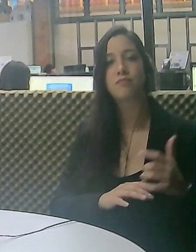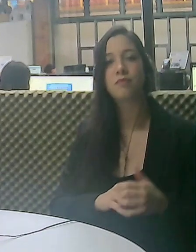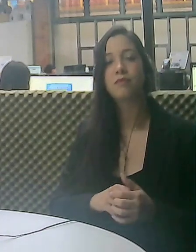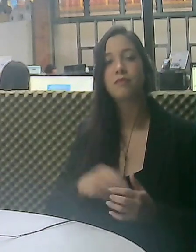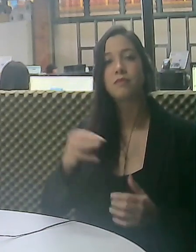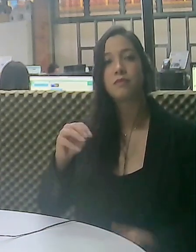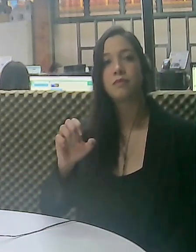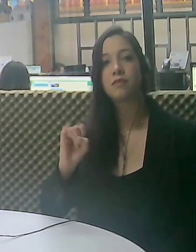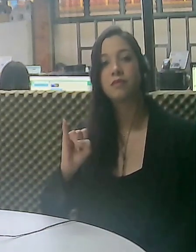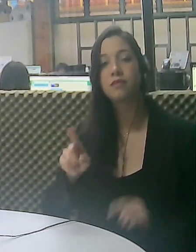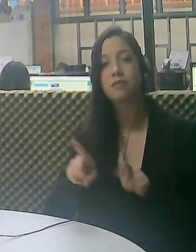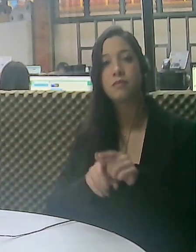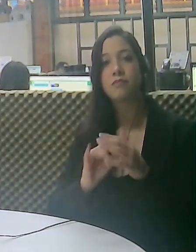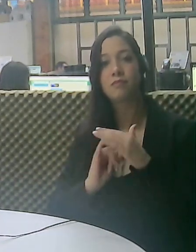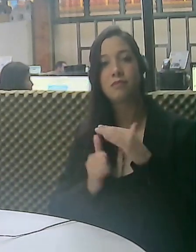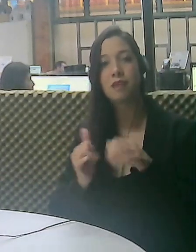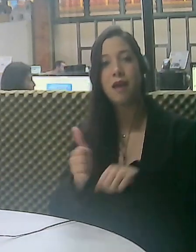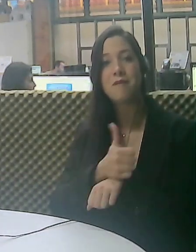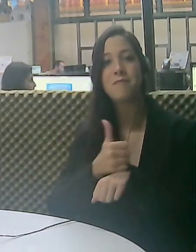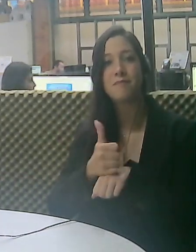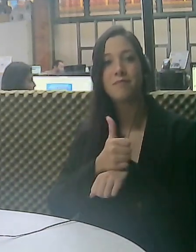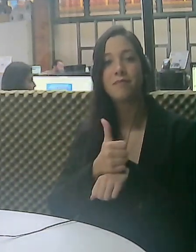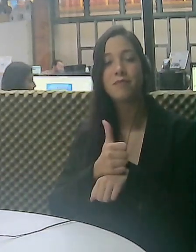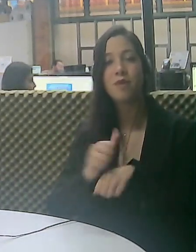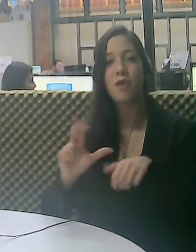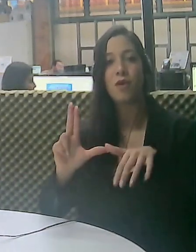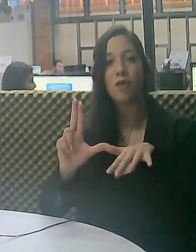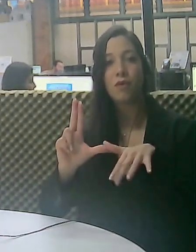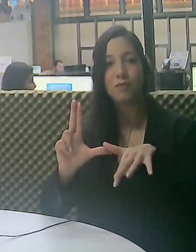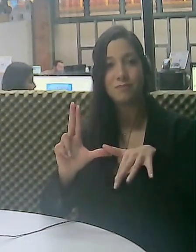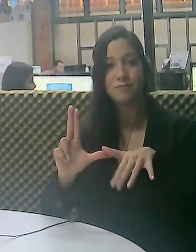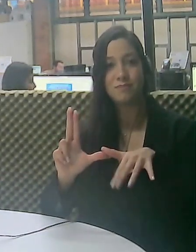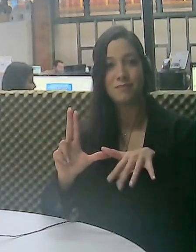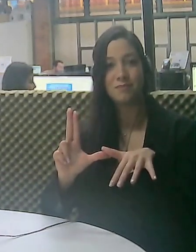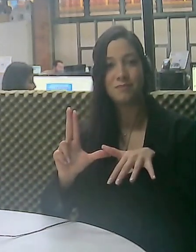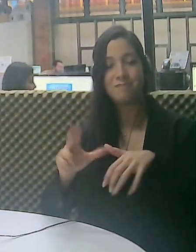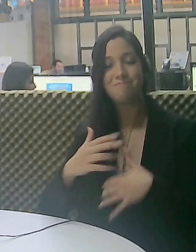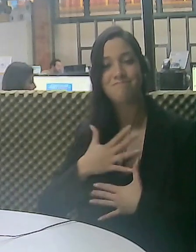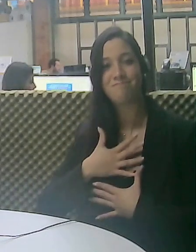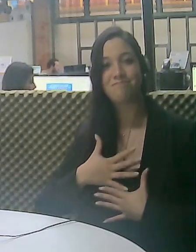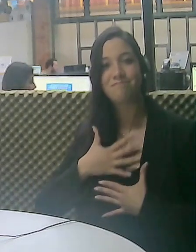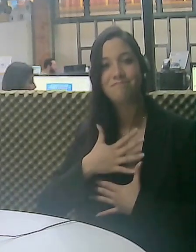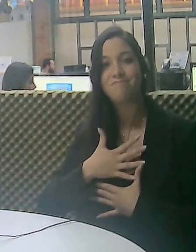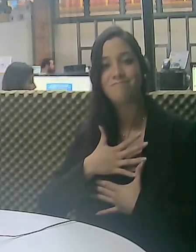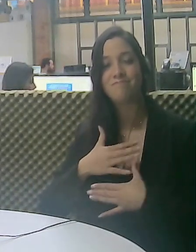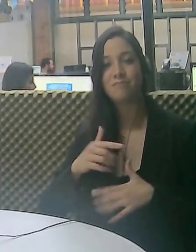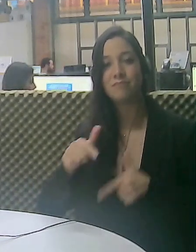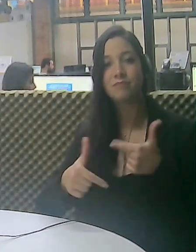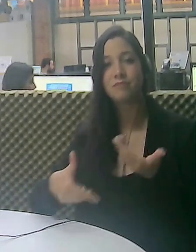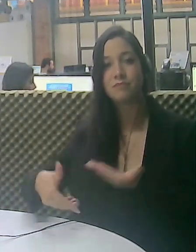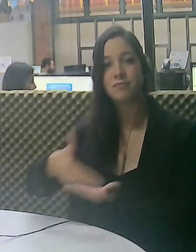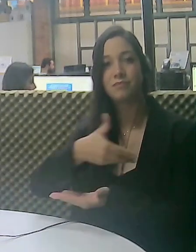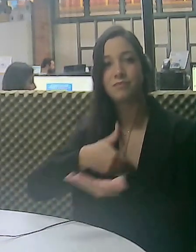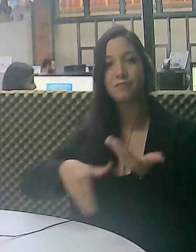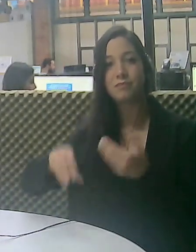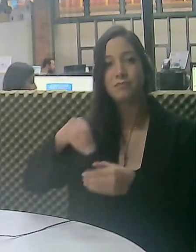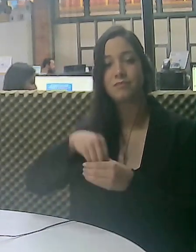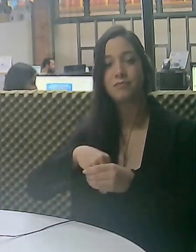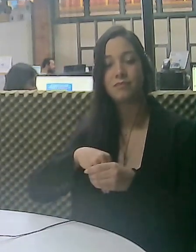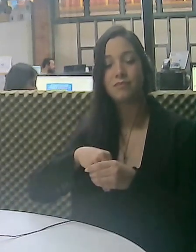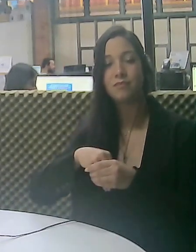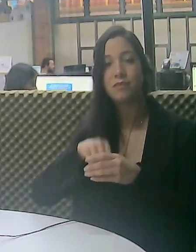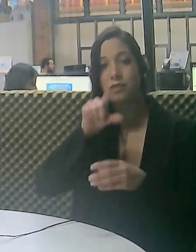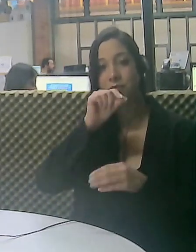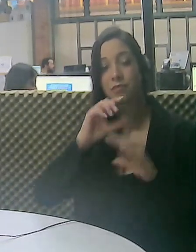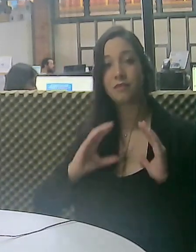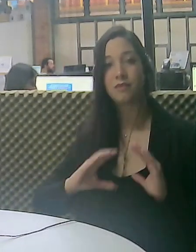MEIs e startups é bem melhor no UDLAB. O espaço aconchegante de coworking, localizado dentro do Parque do Sabiá,